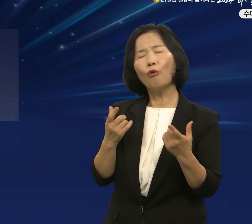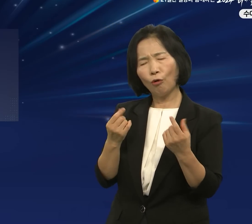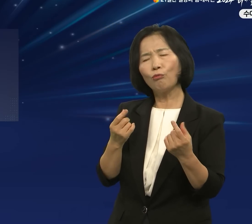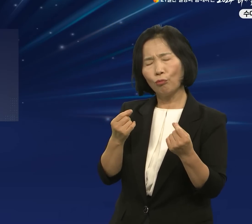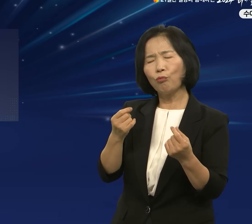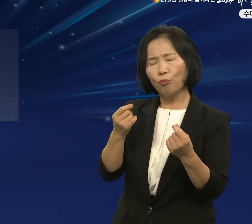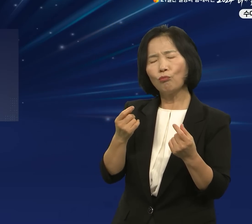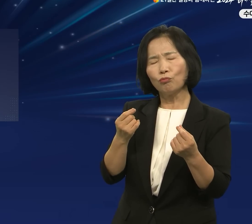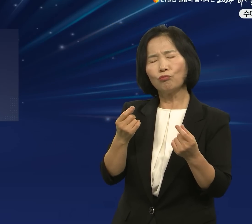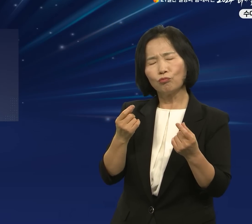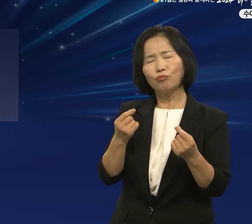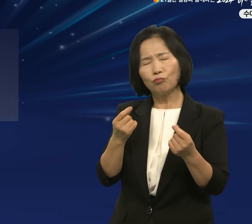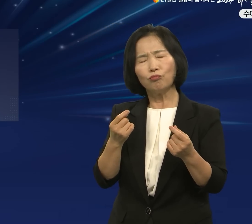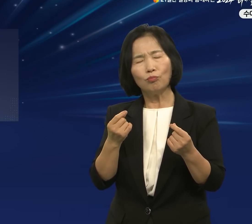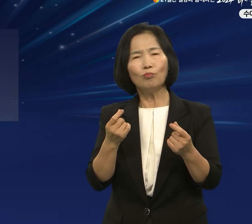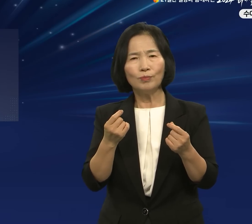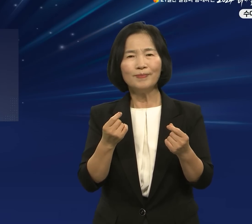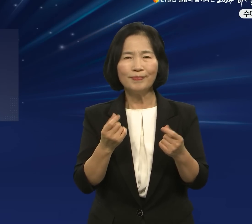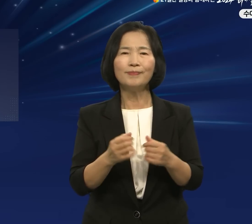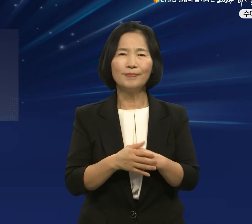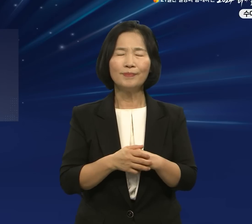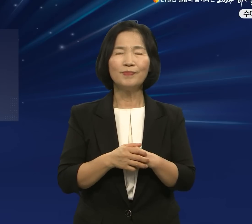알쏭달쏭합니다.